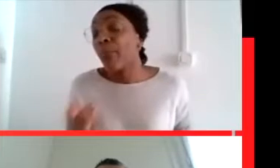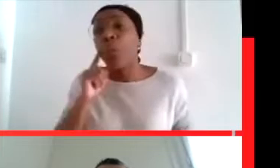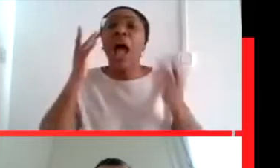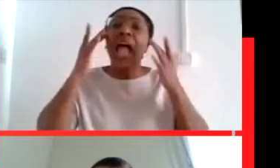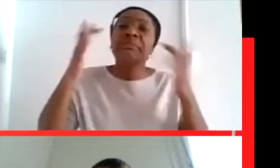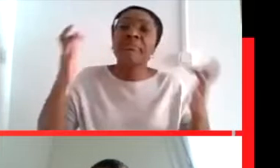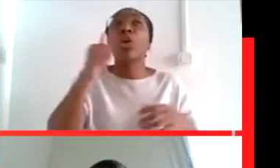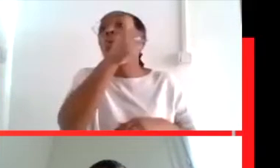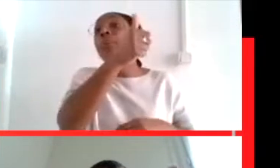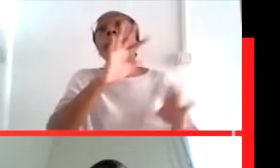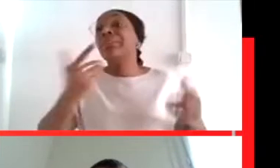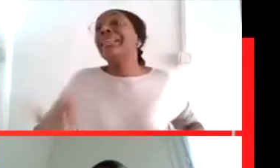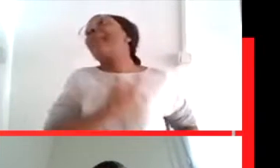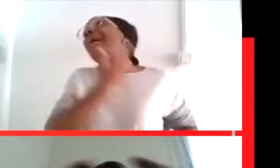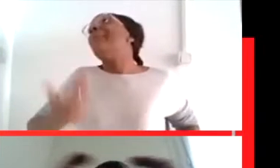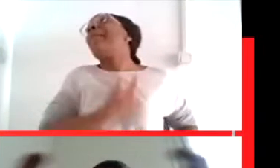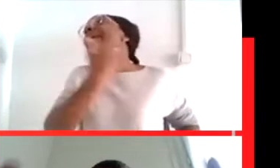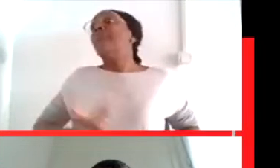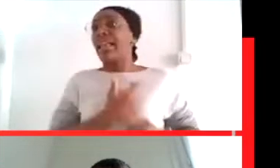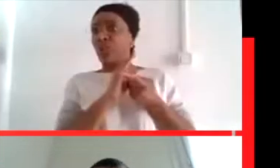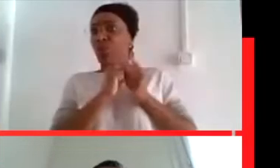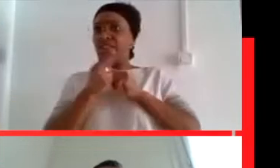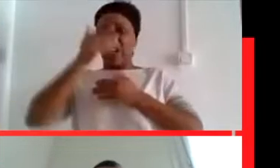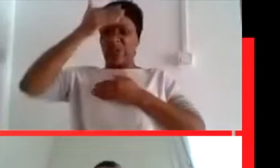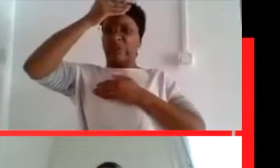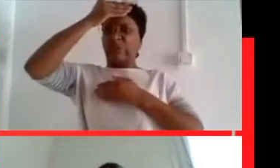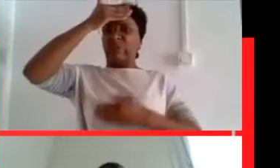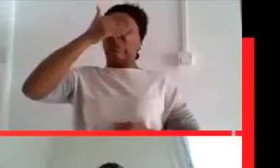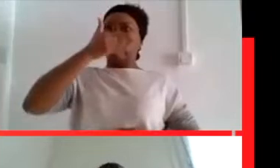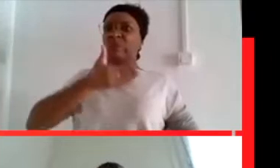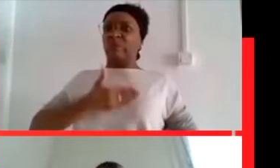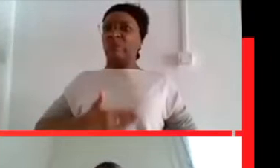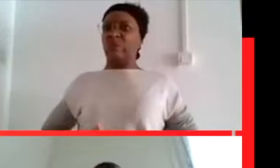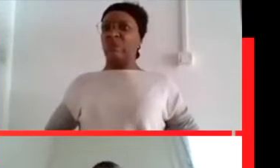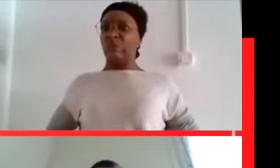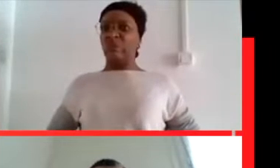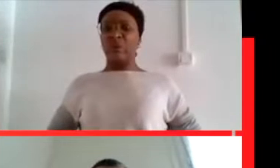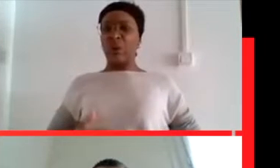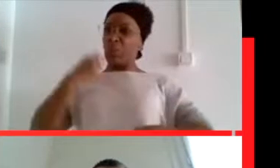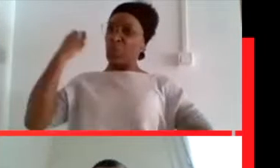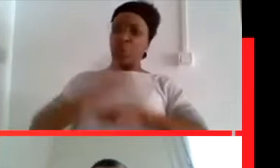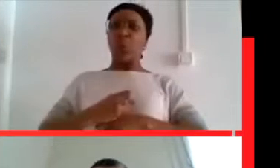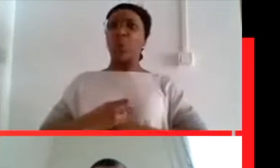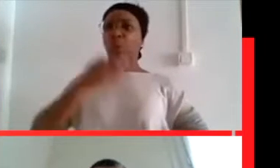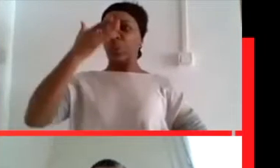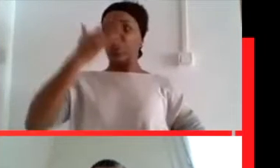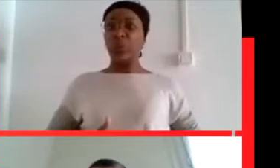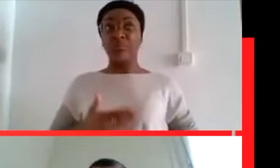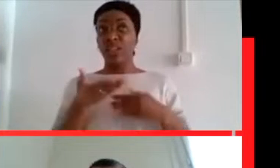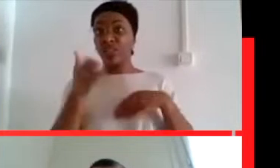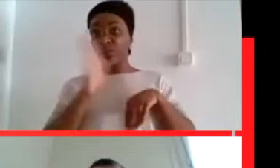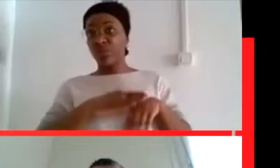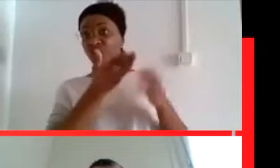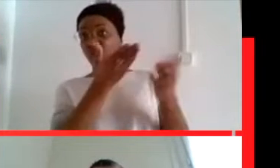il avait été tellement blessé qu'en fait, il s'était mis dans un cadre psychorigide à dire: «Maintenant, je deviens hermétique», mais il devenait à la limite